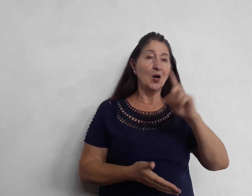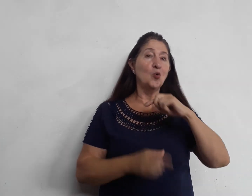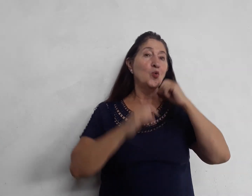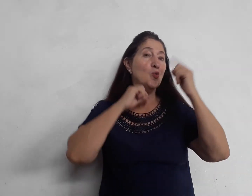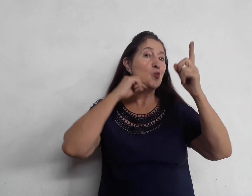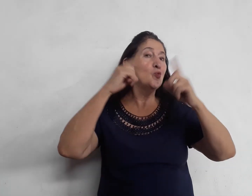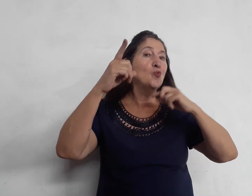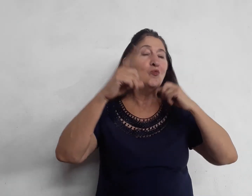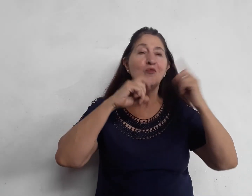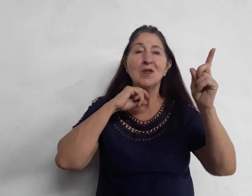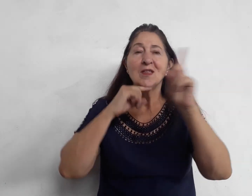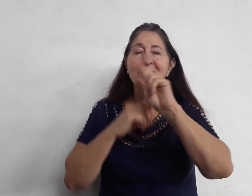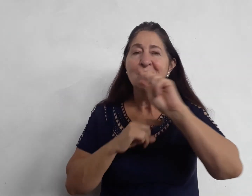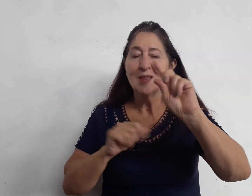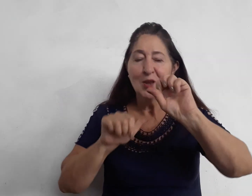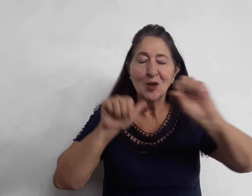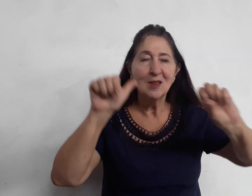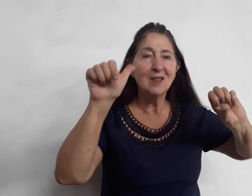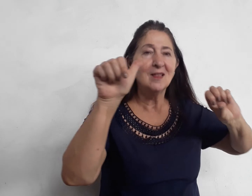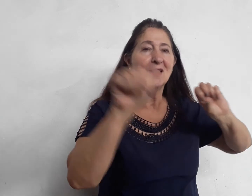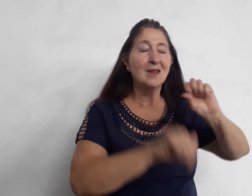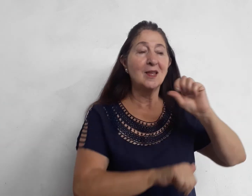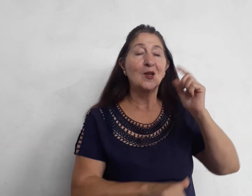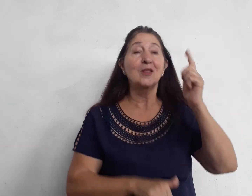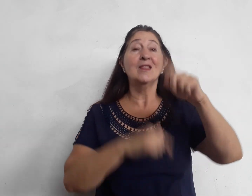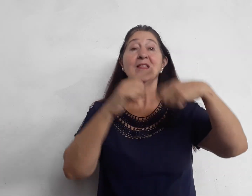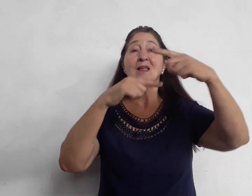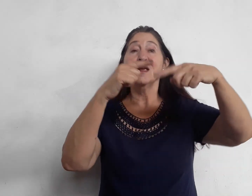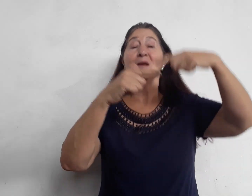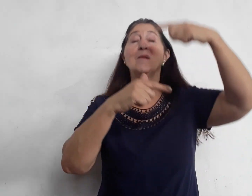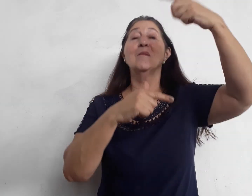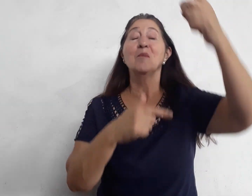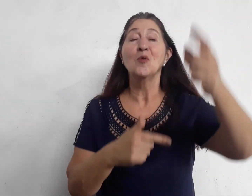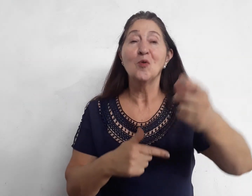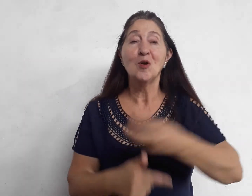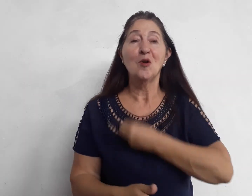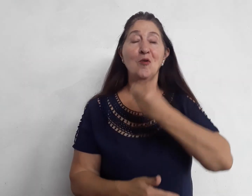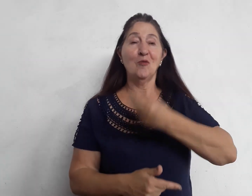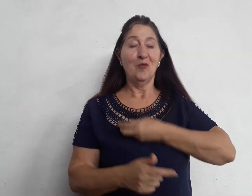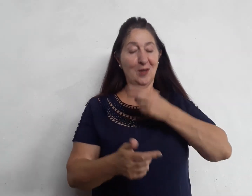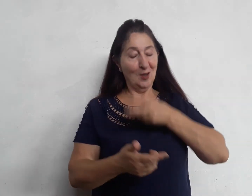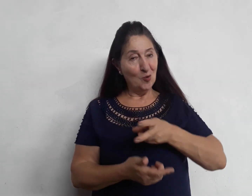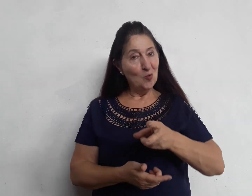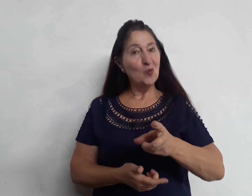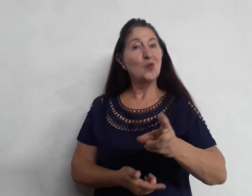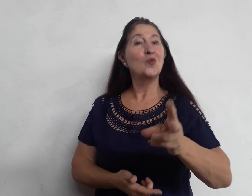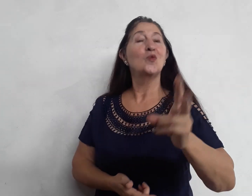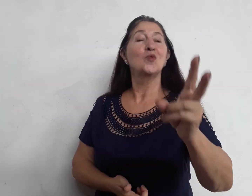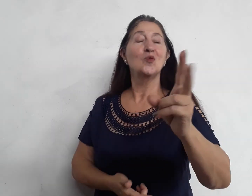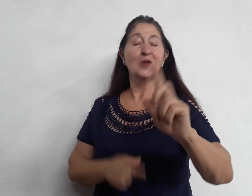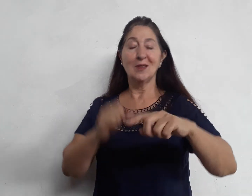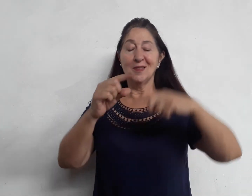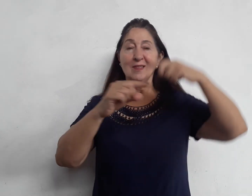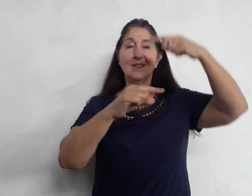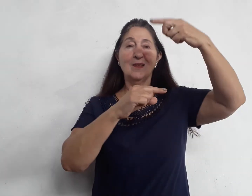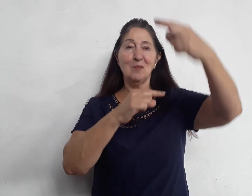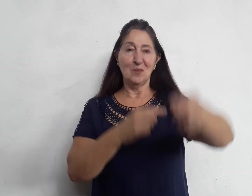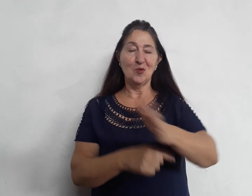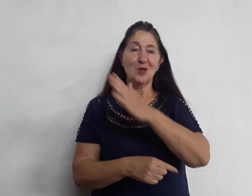da transformação que haverá depois. A vida continua, irmãos. Depois da morte, continua.